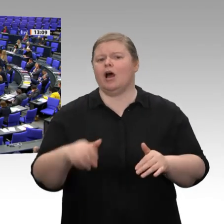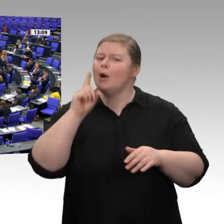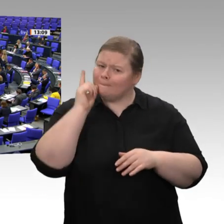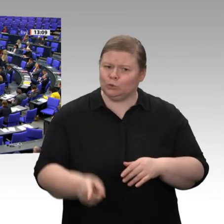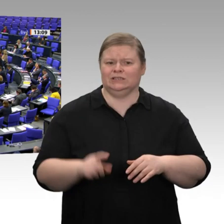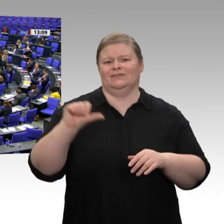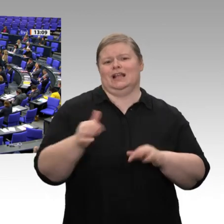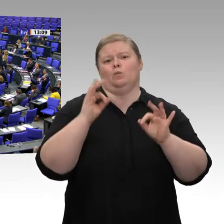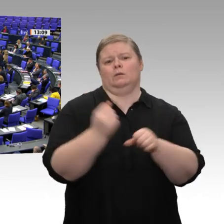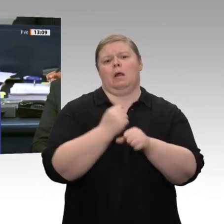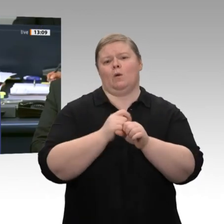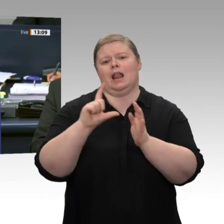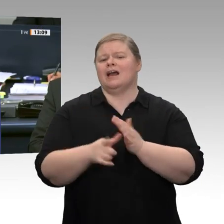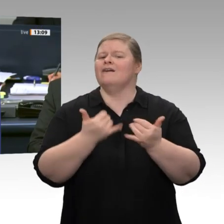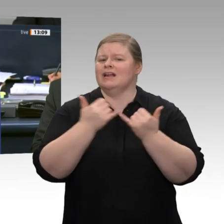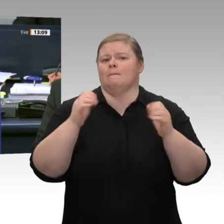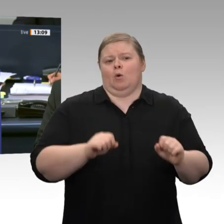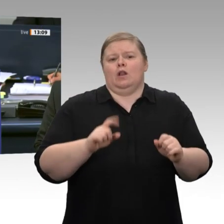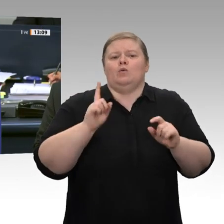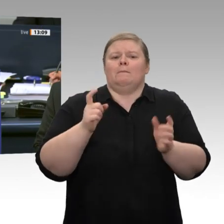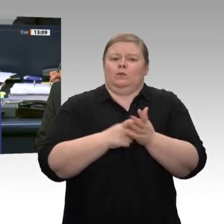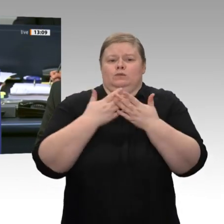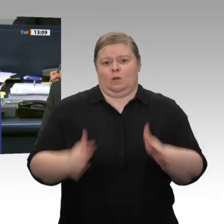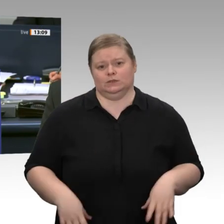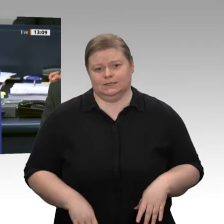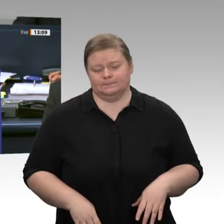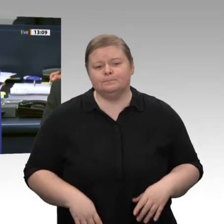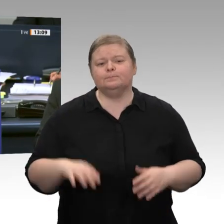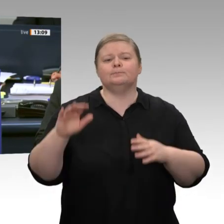Für die CDU-CSU-Fraktion hat nun der Kollege Michael Kuffer das Wort.